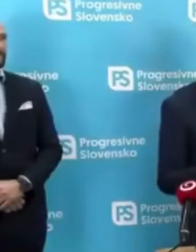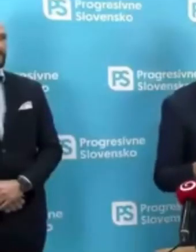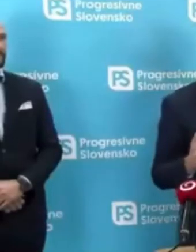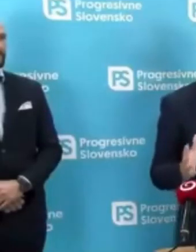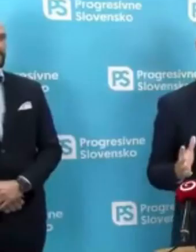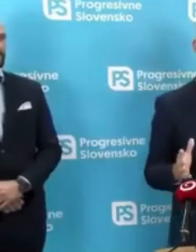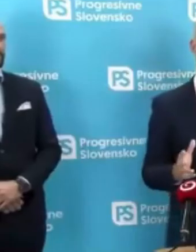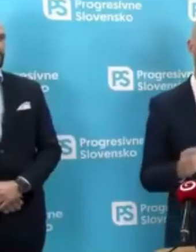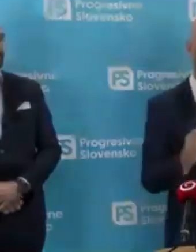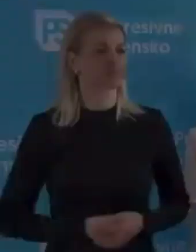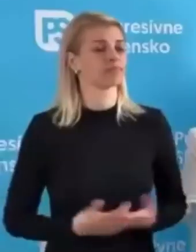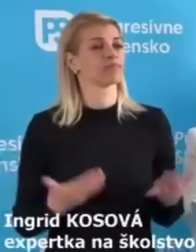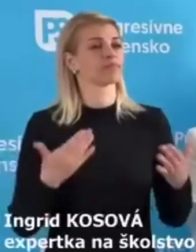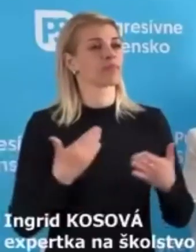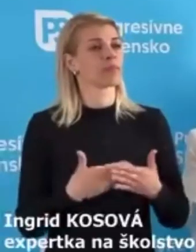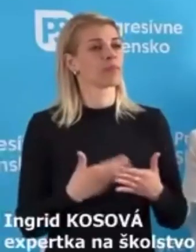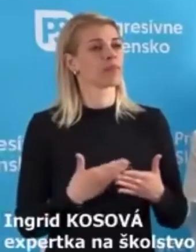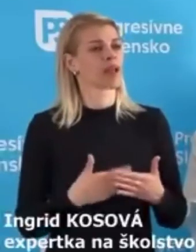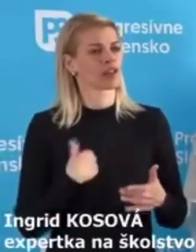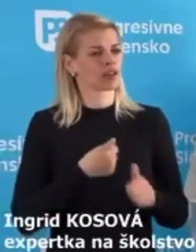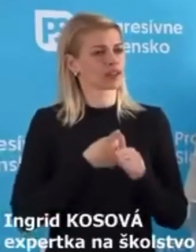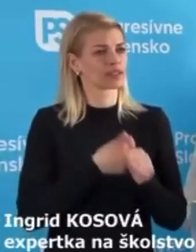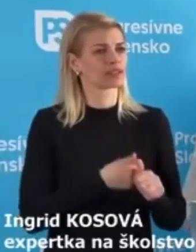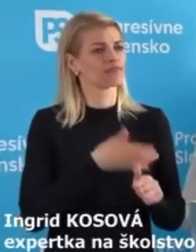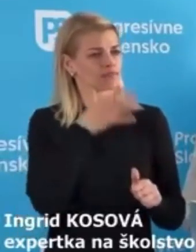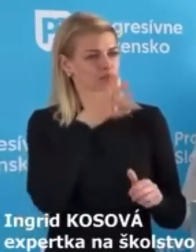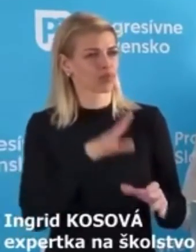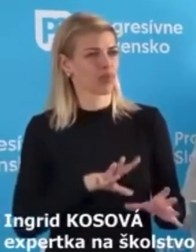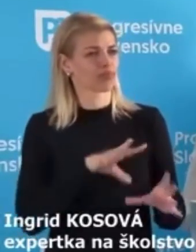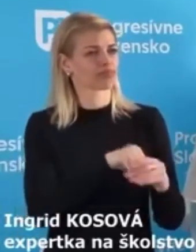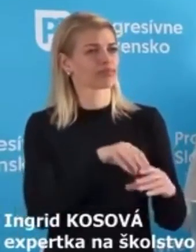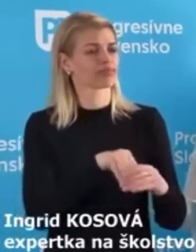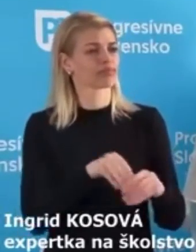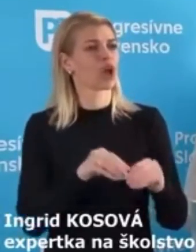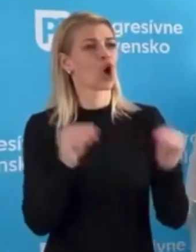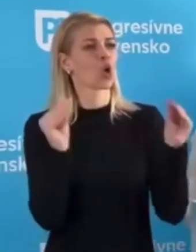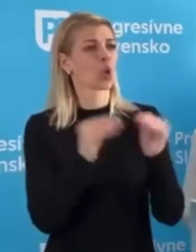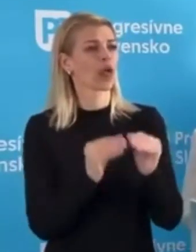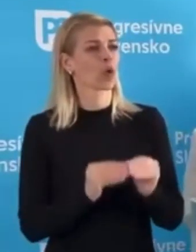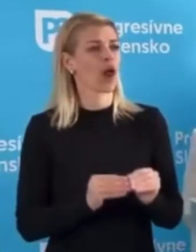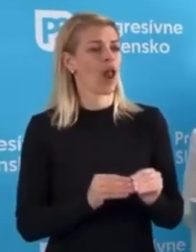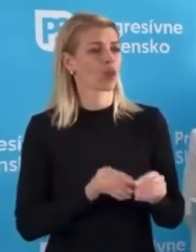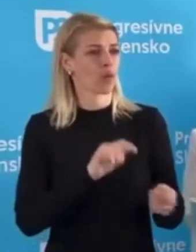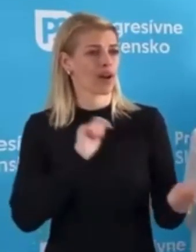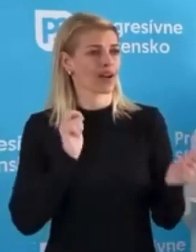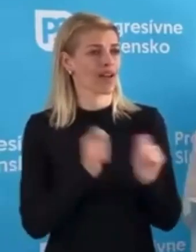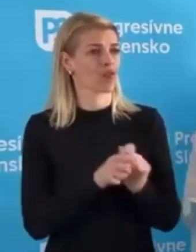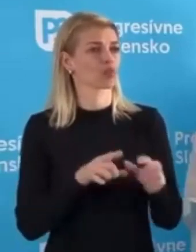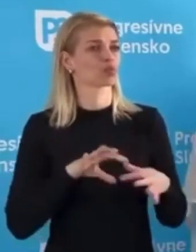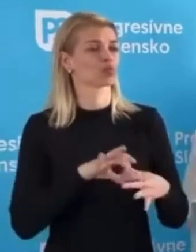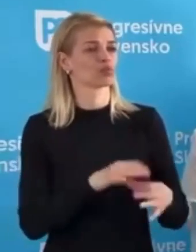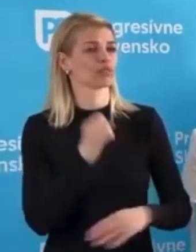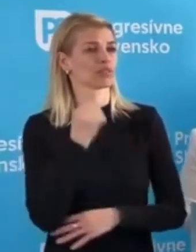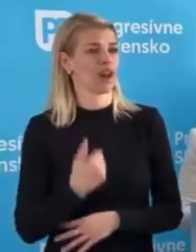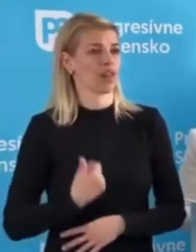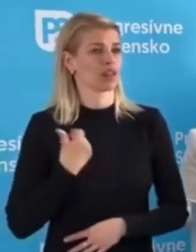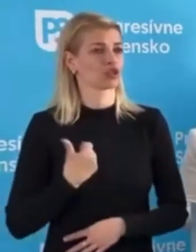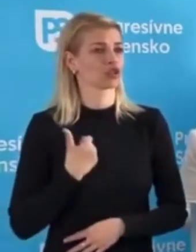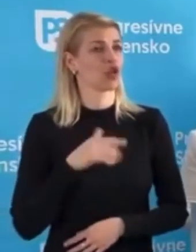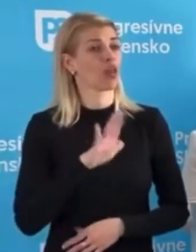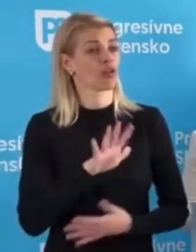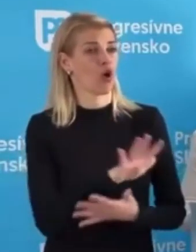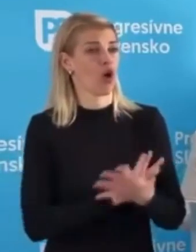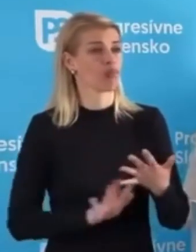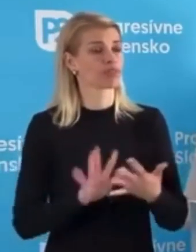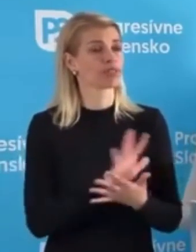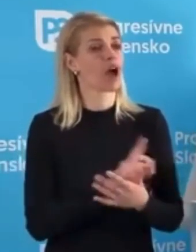Bráni slabších a vylúčených. Dôsledne budeme implementovať kurikulárnu reformu na základných školách, ktorej